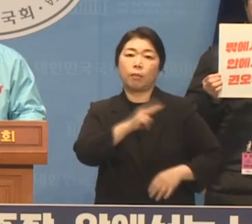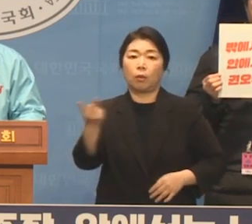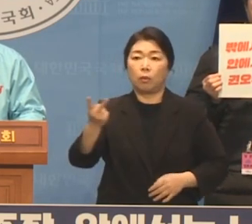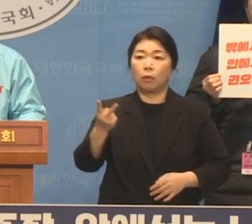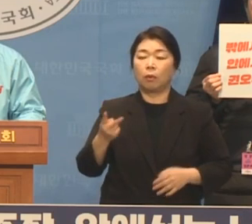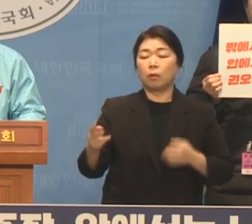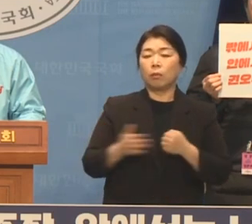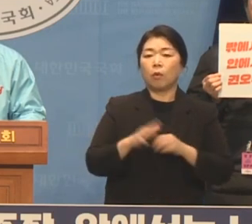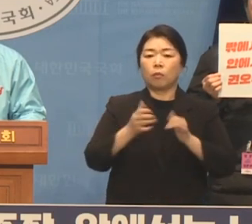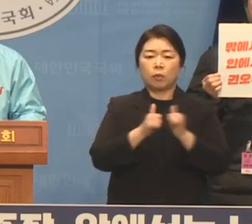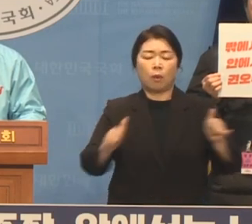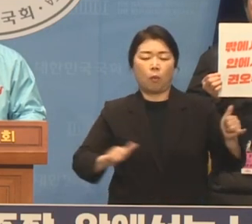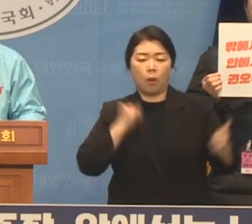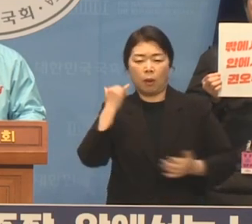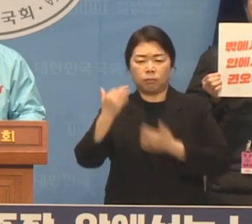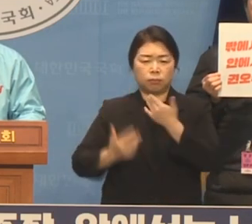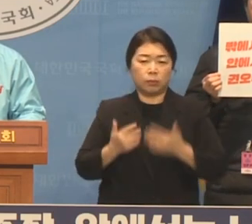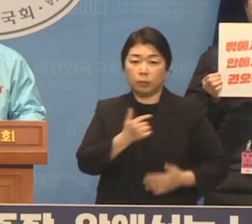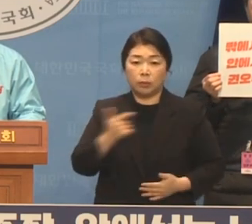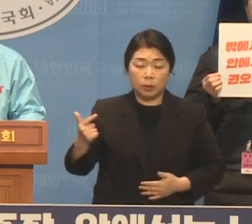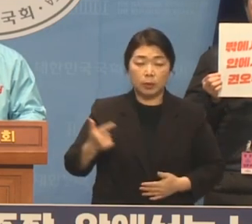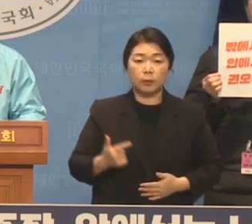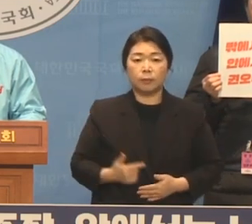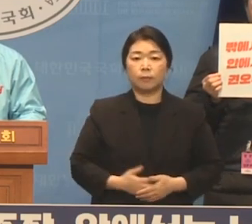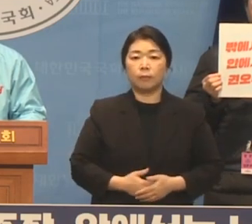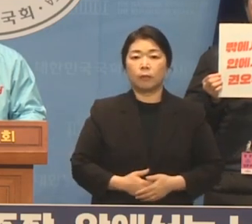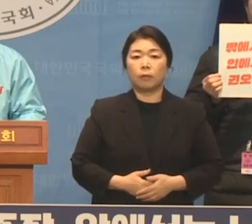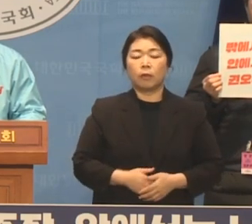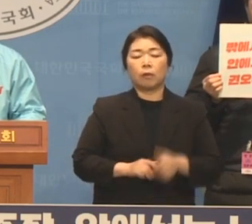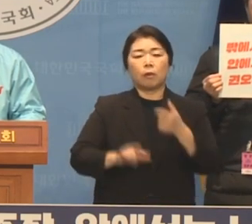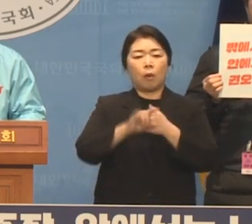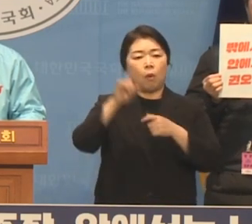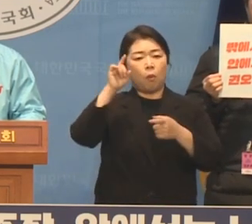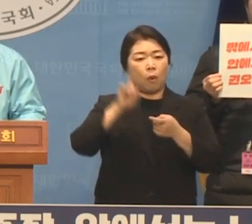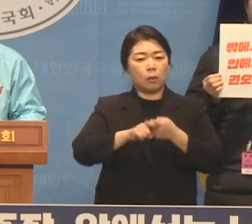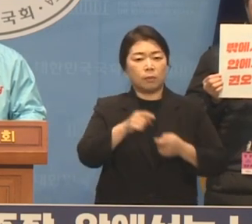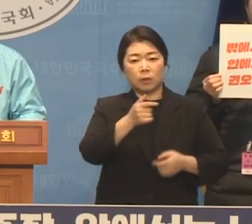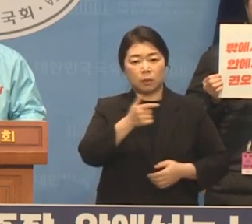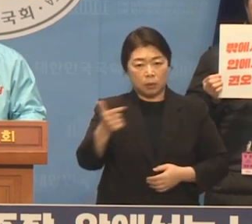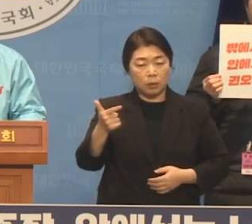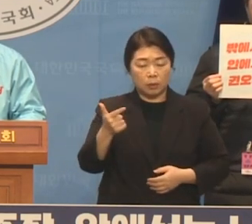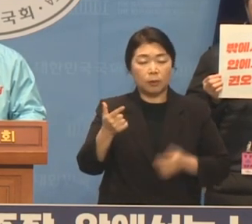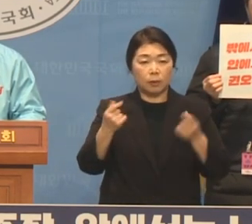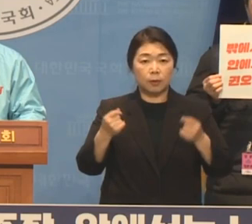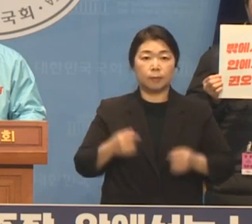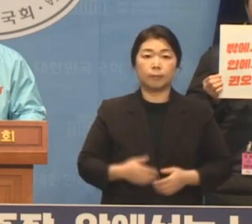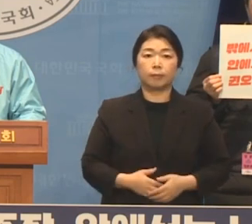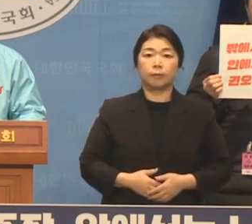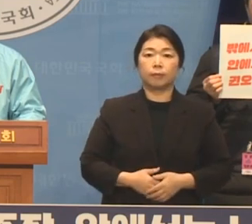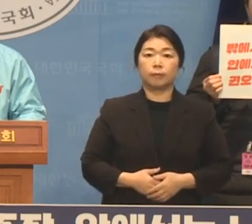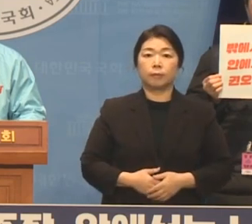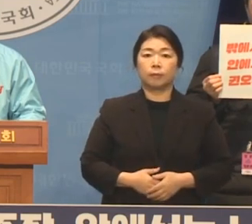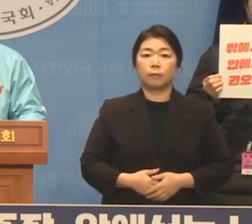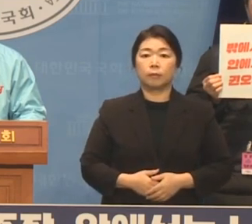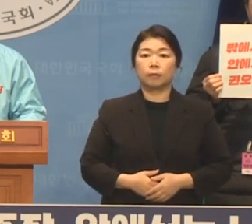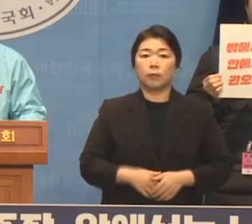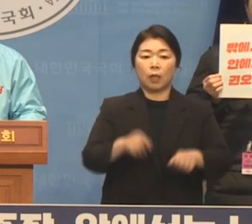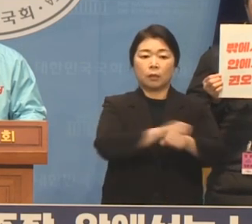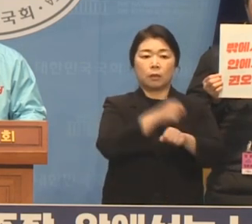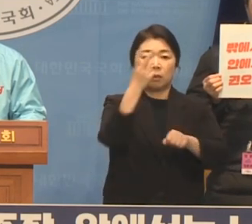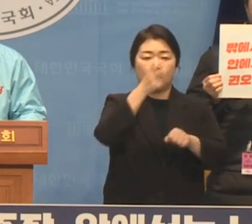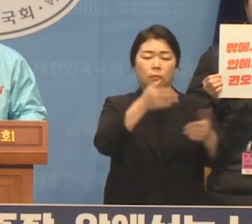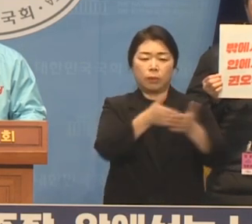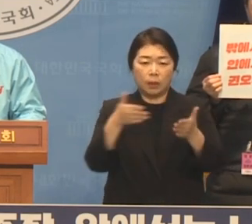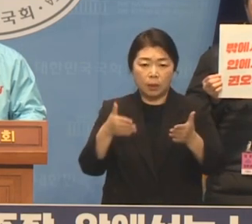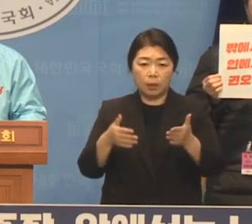국민들의 분노한 불길에 기름을 붓고 있어 더욱 관심이 집중되고 있는 사안입니다. 특검 부결에